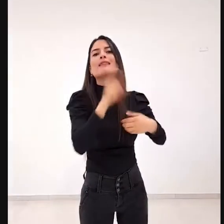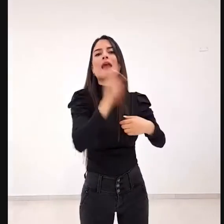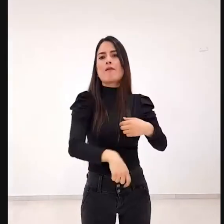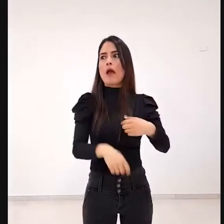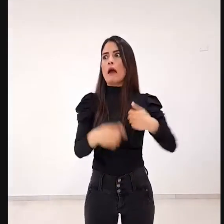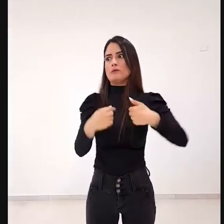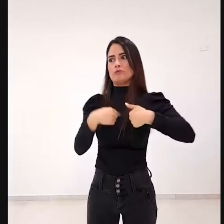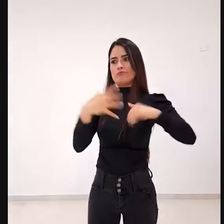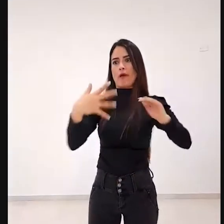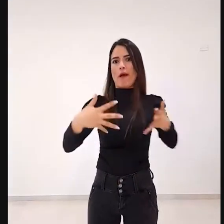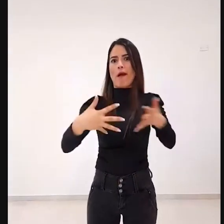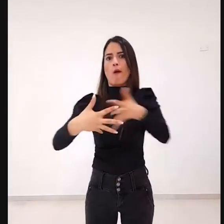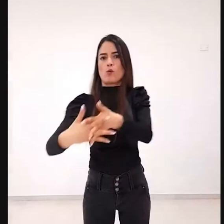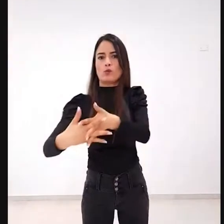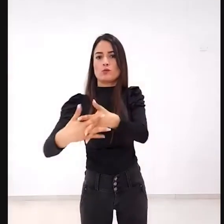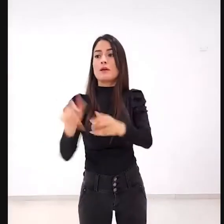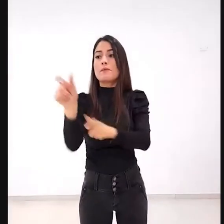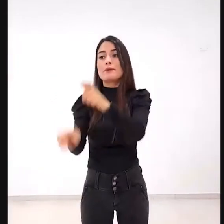personas